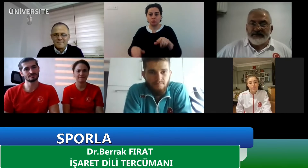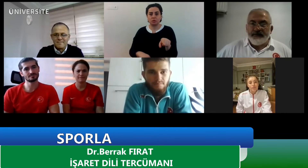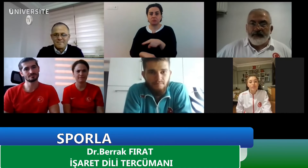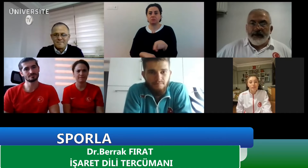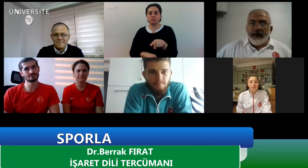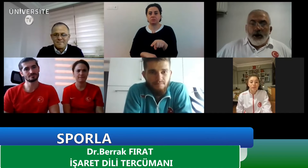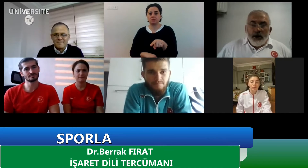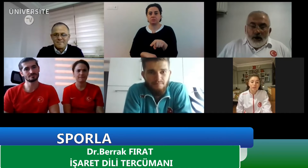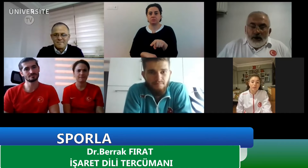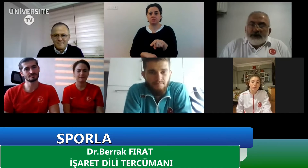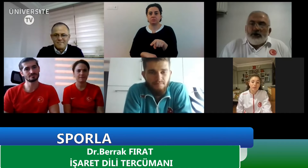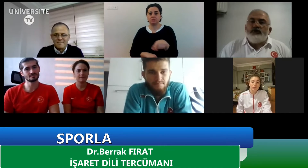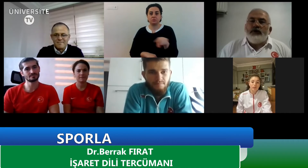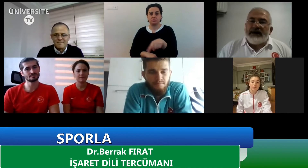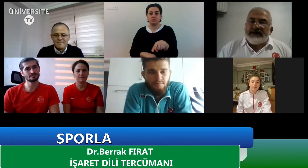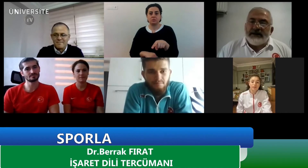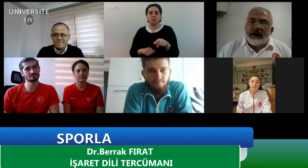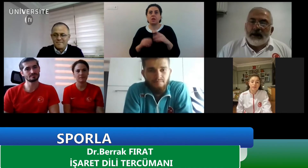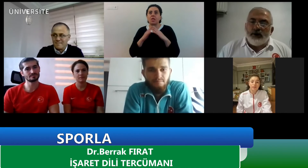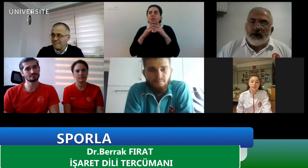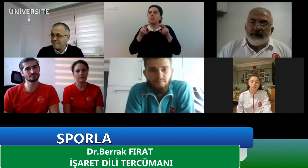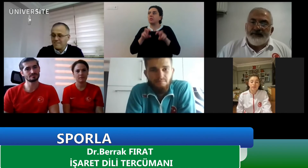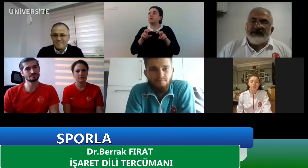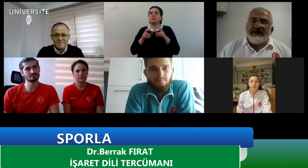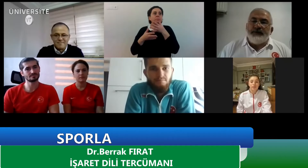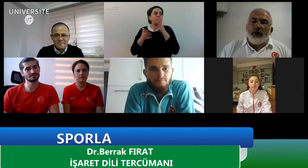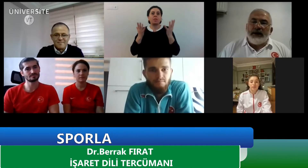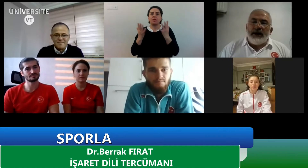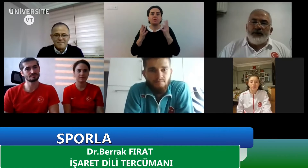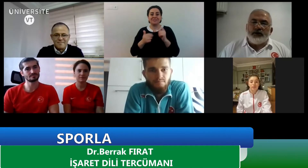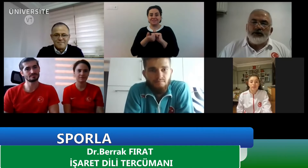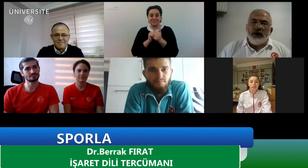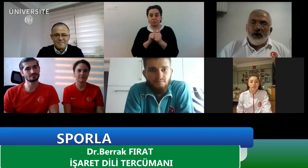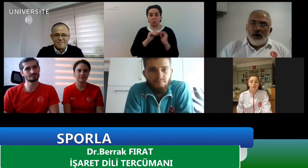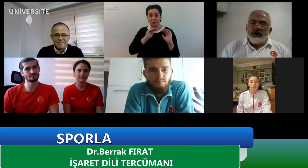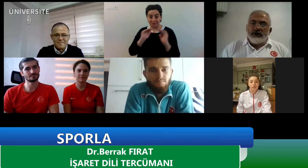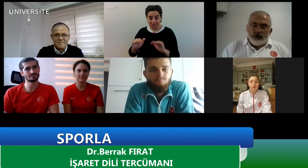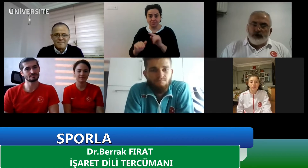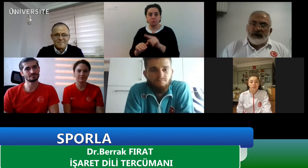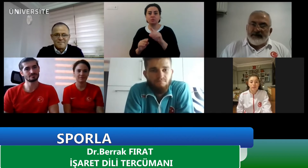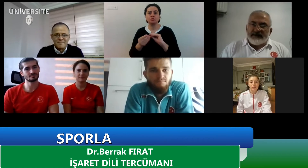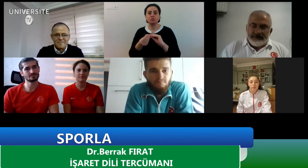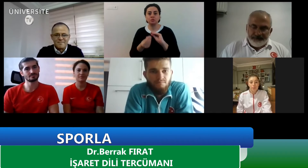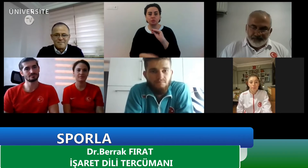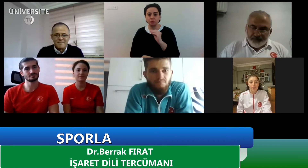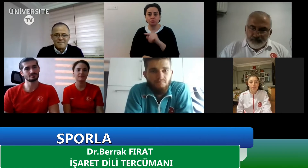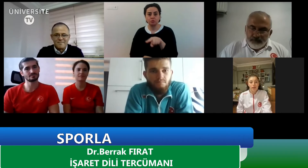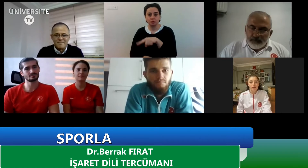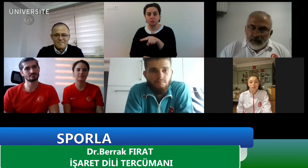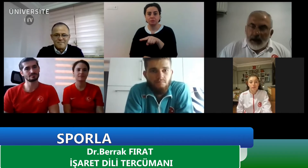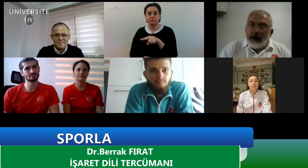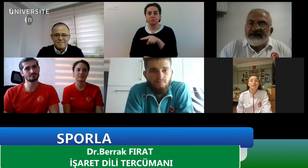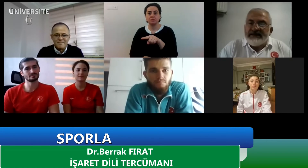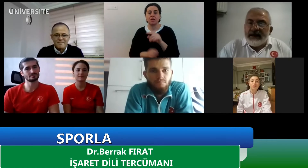kardeşlerimiz. Onlar dört duvar arasında kalıyorlar. Biz sporla ne yapıyoruz? Önce çocuklarımızı